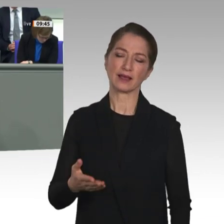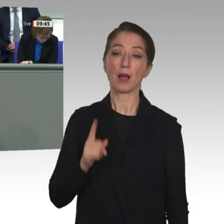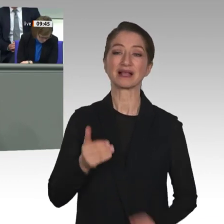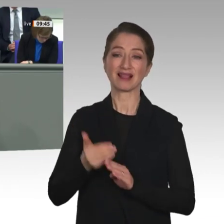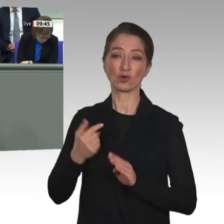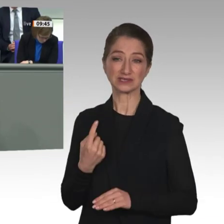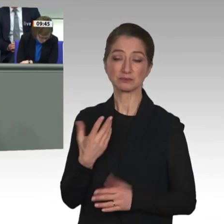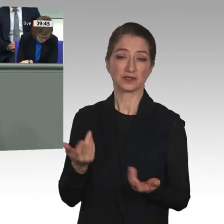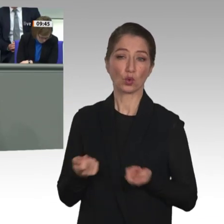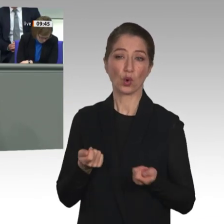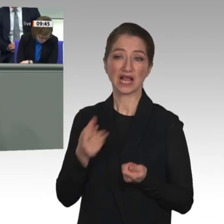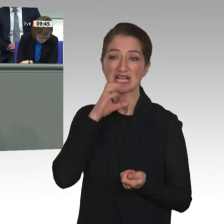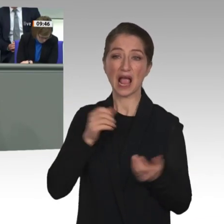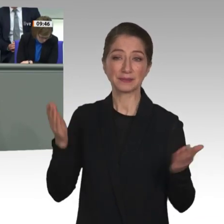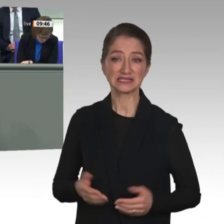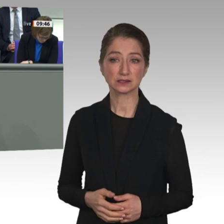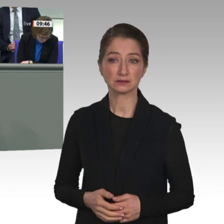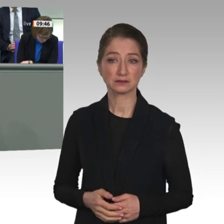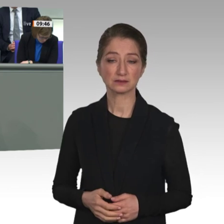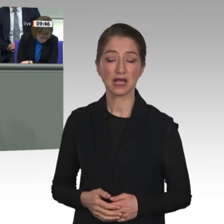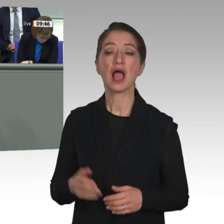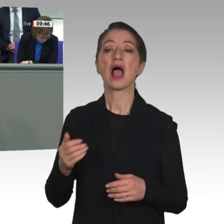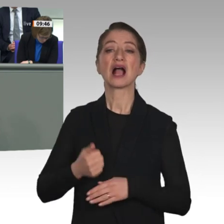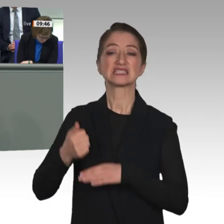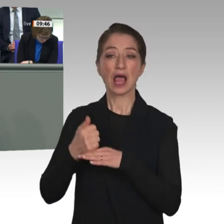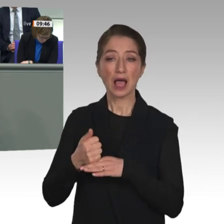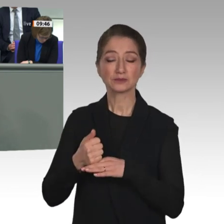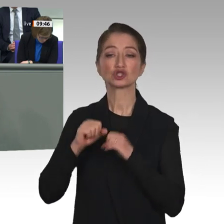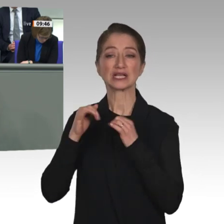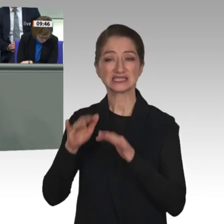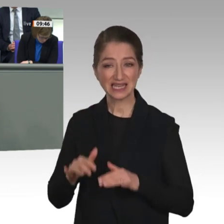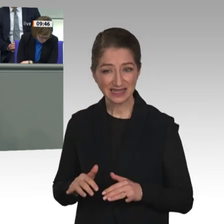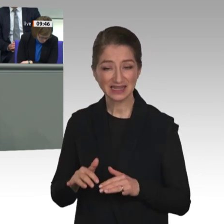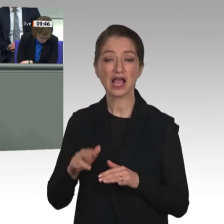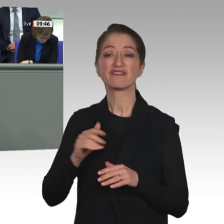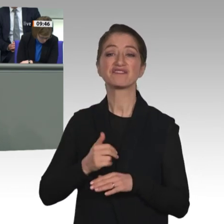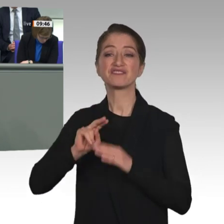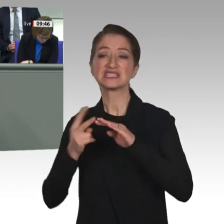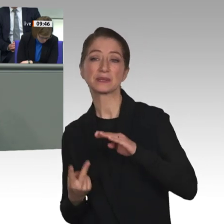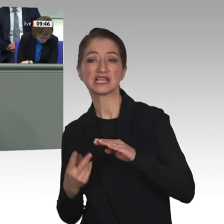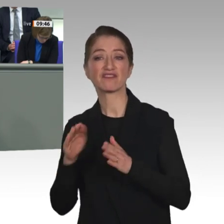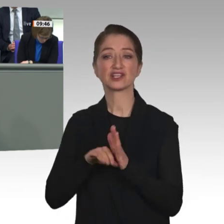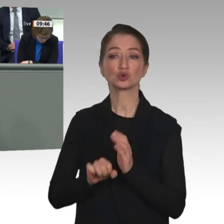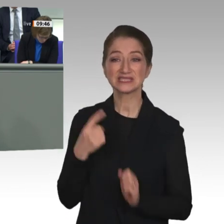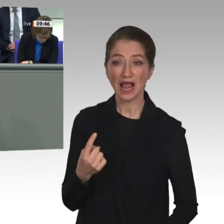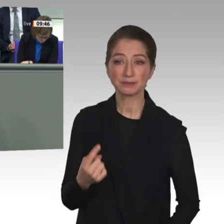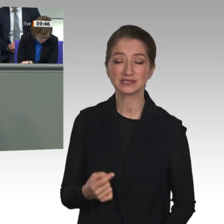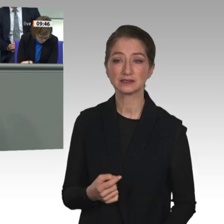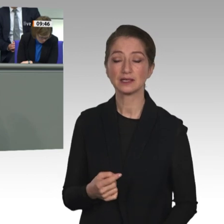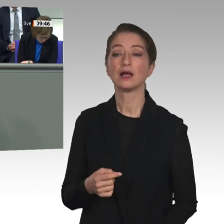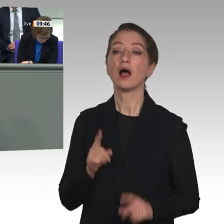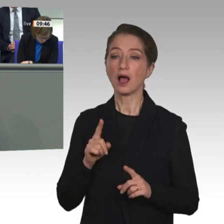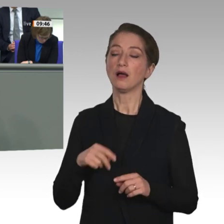davor Koordinator der Geheimdienste im Kanzleramt, Staatssekretär, Vizepräsident des Verfassungsschutzes. Aber anstatt in den Ruhestand zu